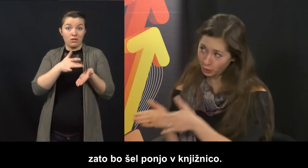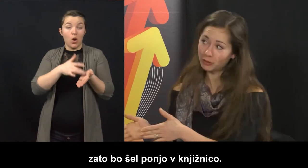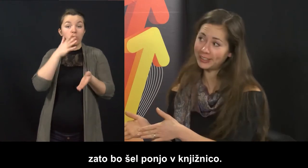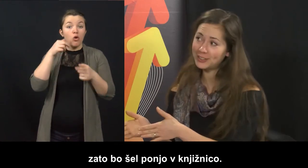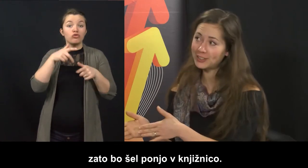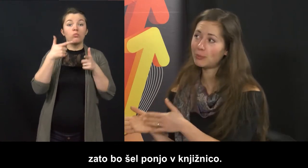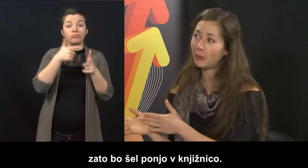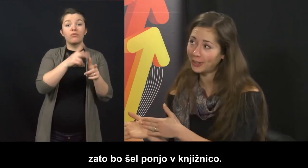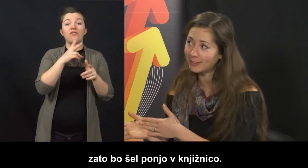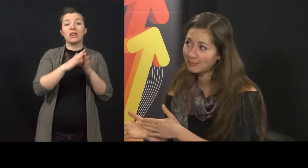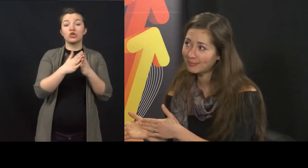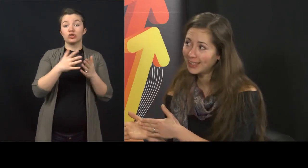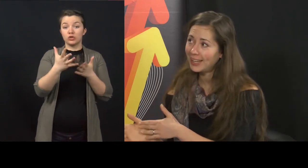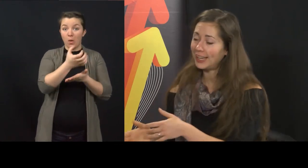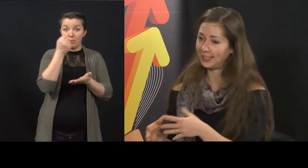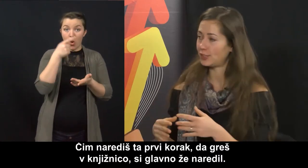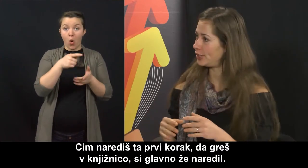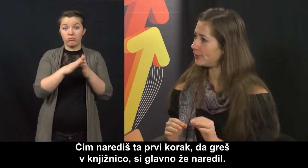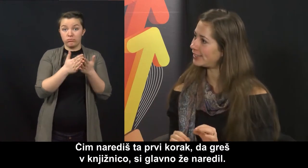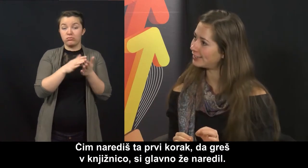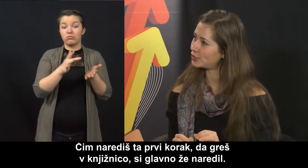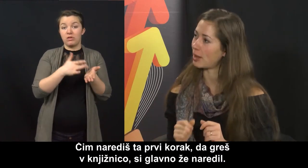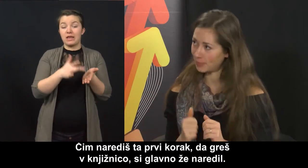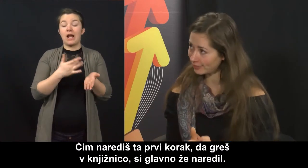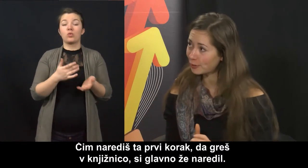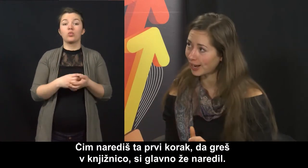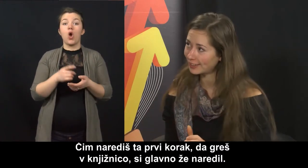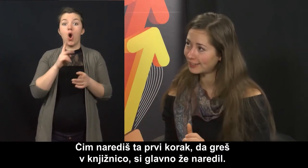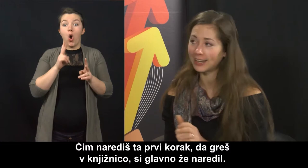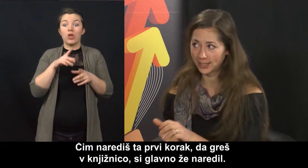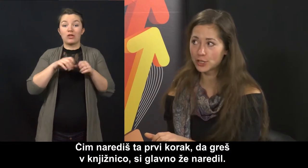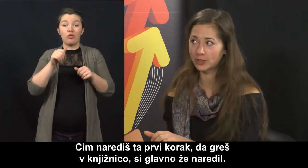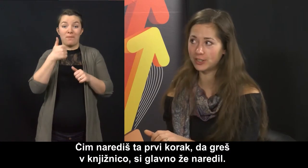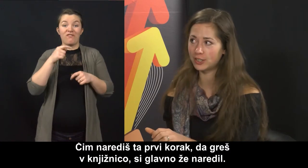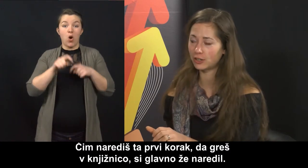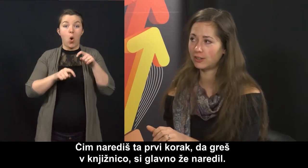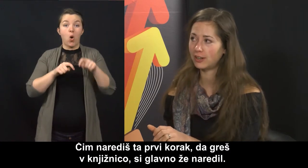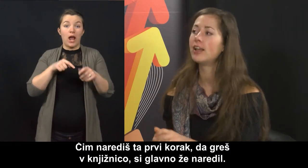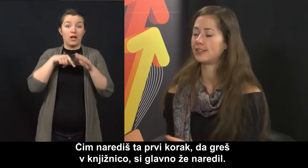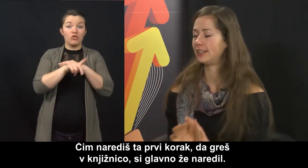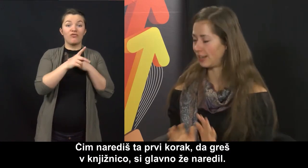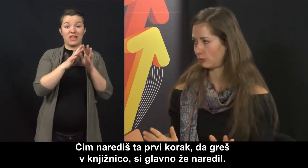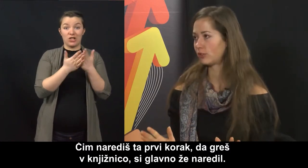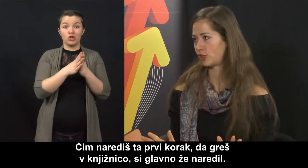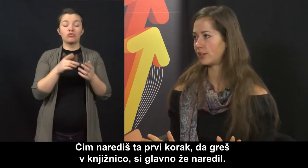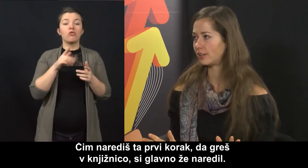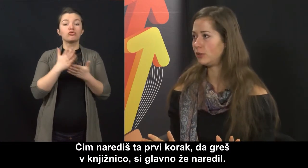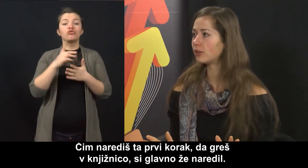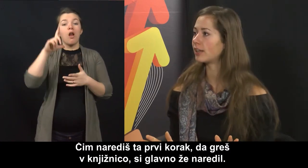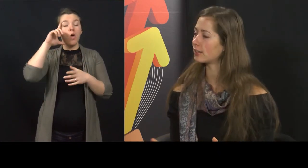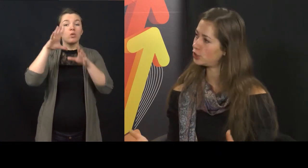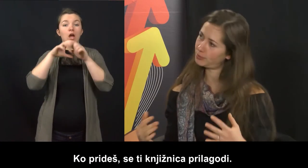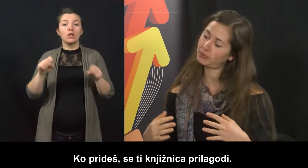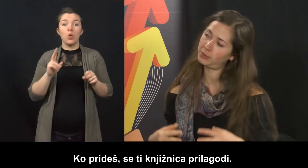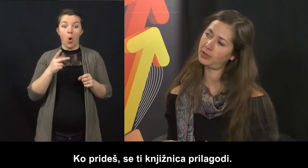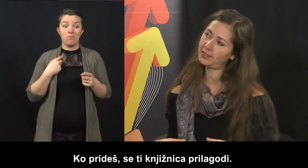bo šel v knjižnico po njo. In čim ti narediš ta prvi korak, da greš v knjižnico, si glavno že naredil,